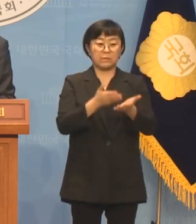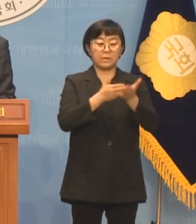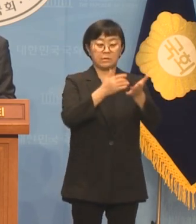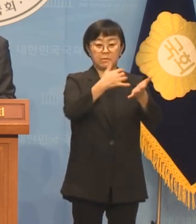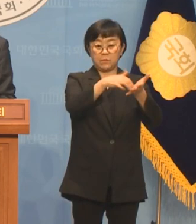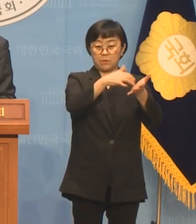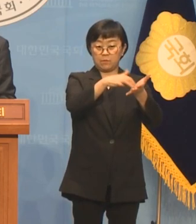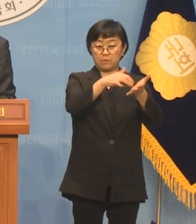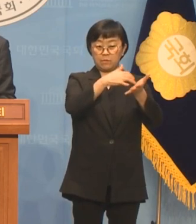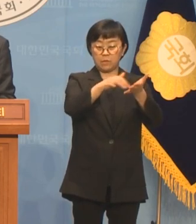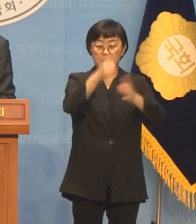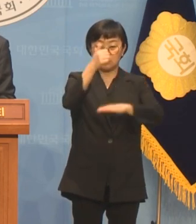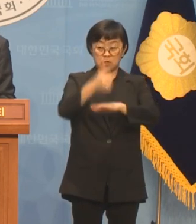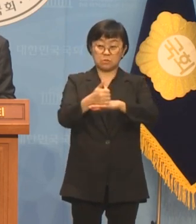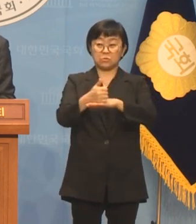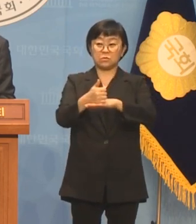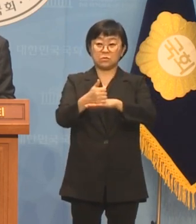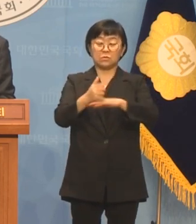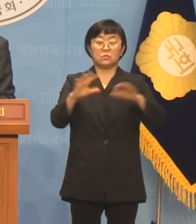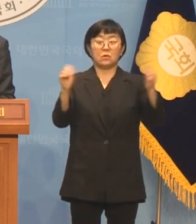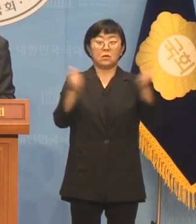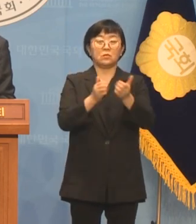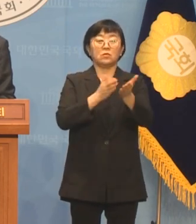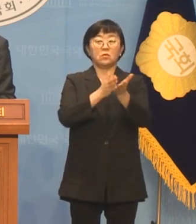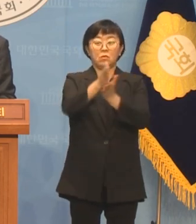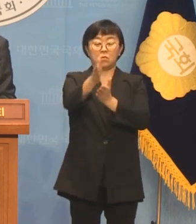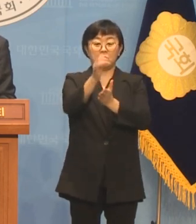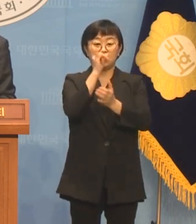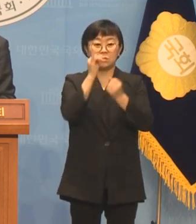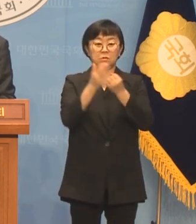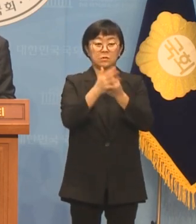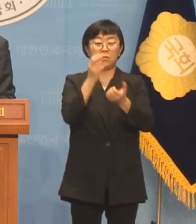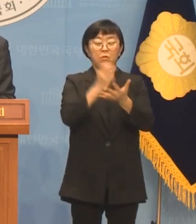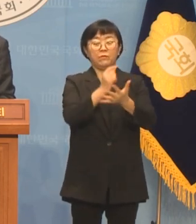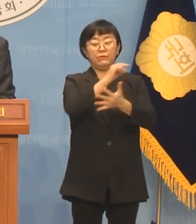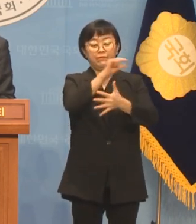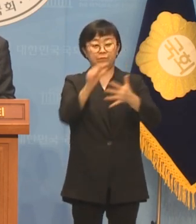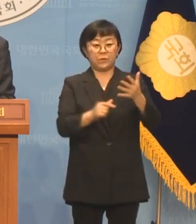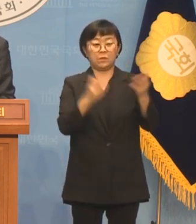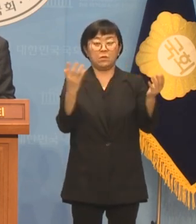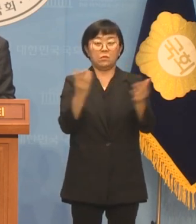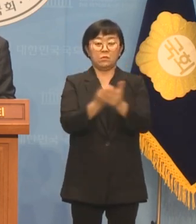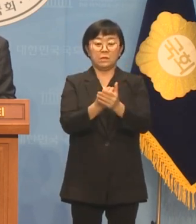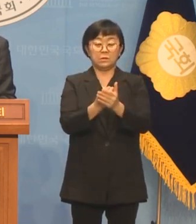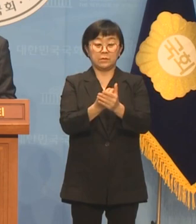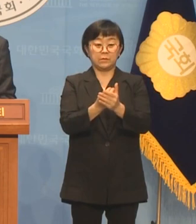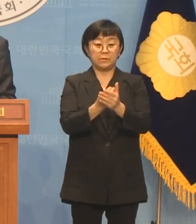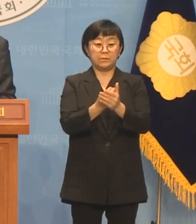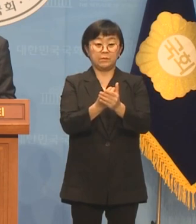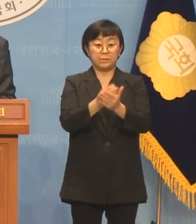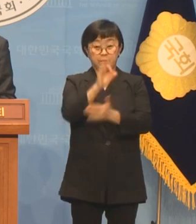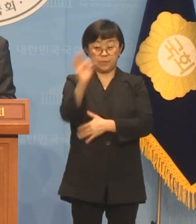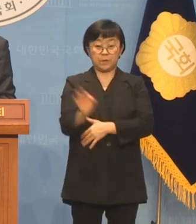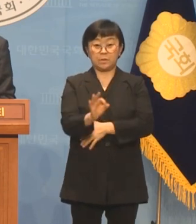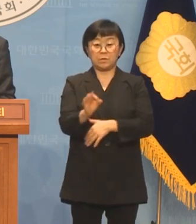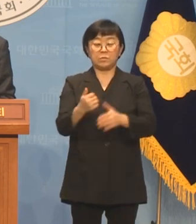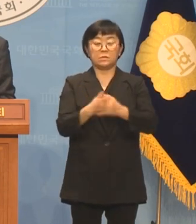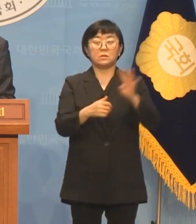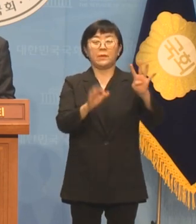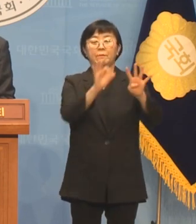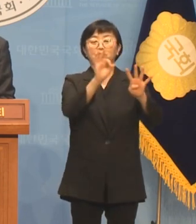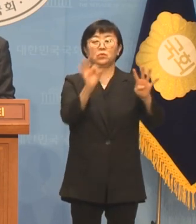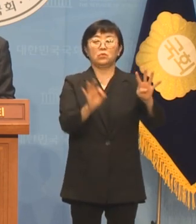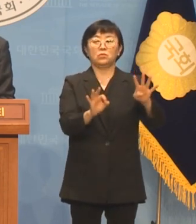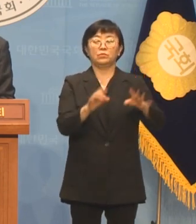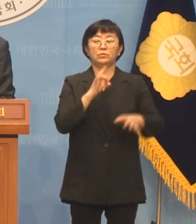중 최종적으로 국회를 통과하여 법률로서 완성되는 비율은 약